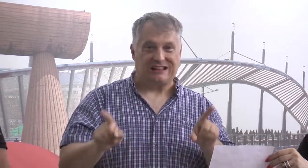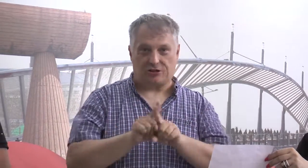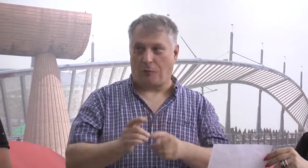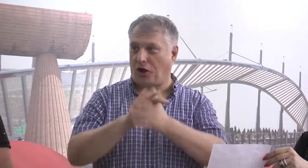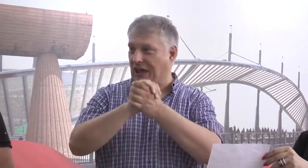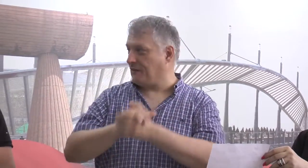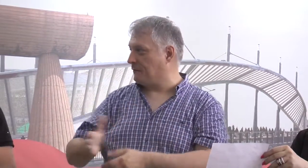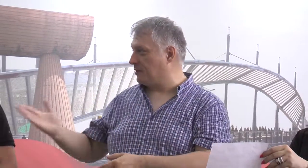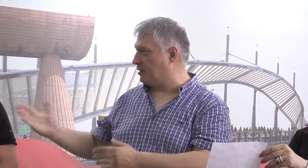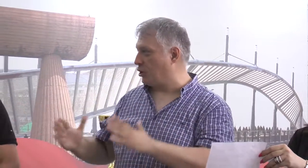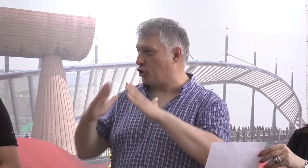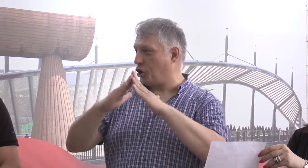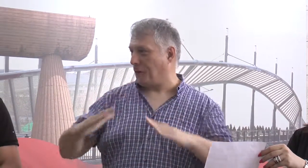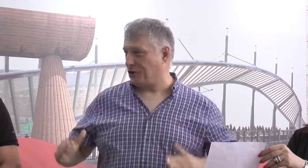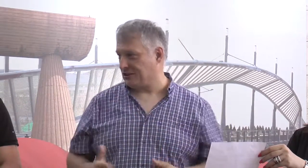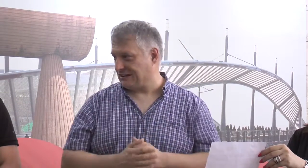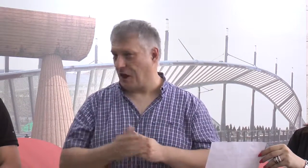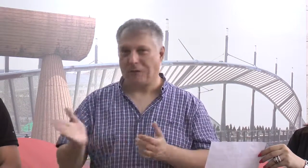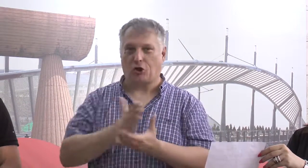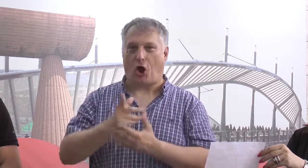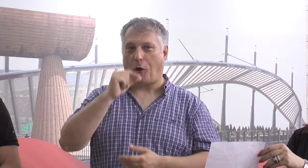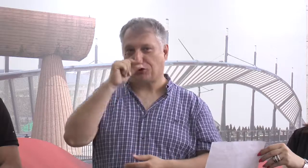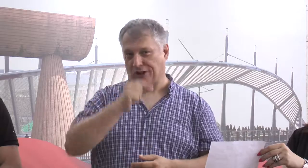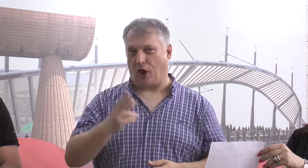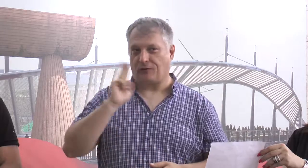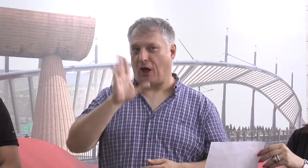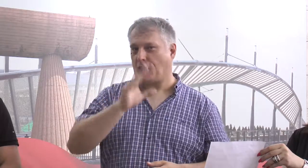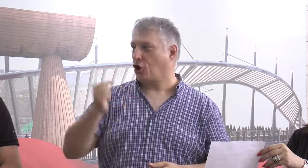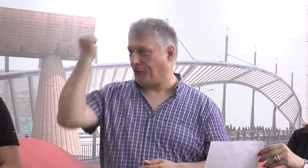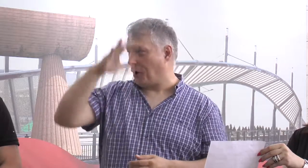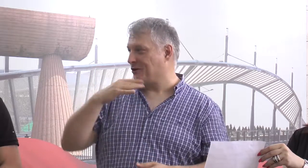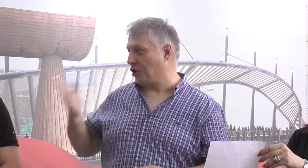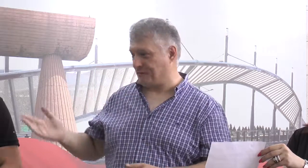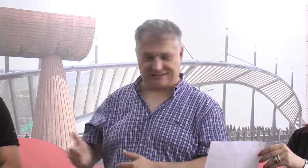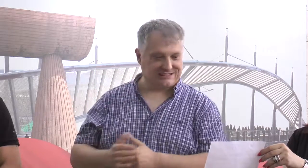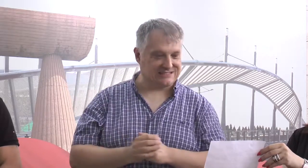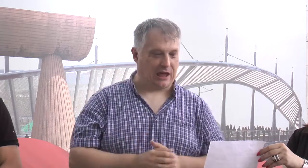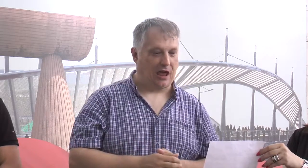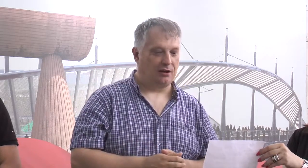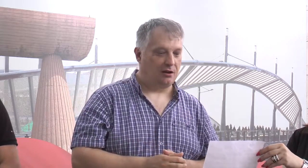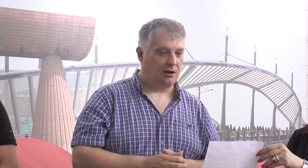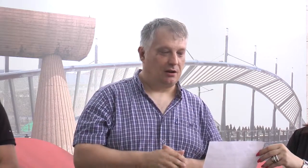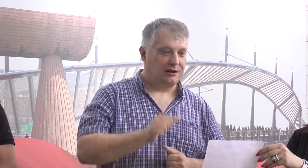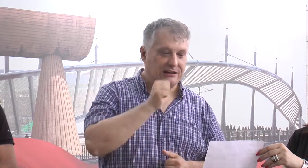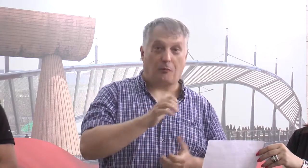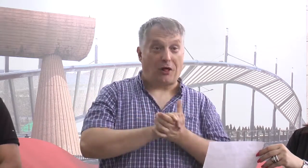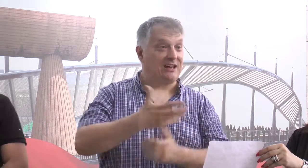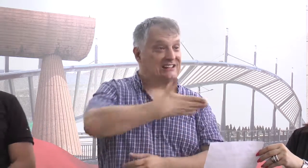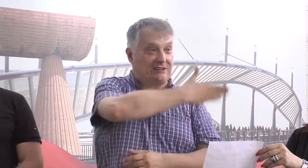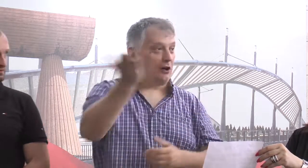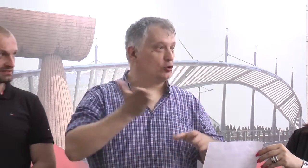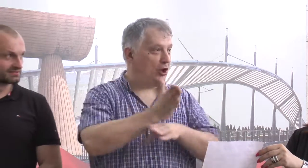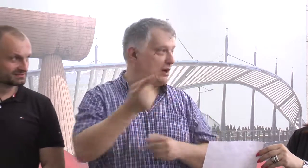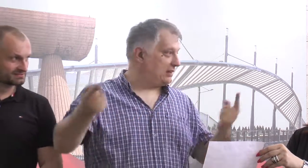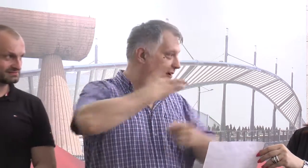Mitrovica. Takođe, bih želao da pozdravim i domaćina Međuopštinsku organizaciju Saveza gluvih i naglovih Kosovska Mitrovica.